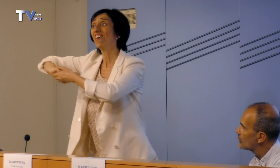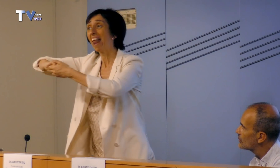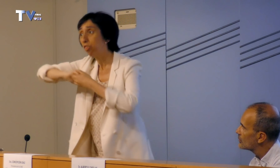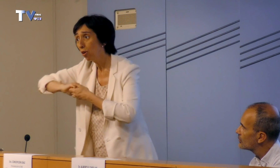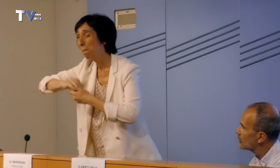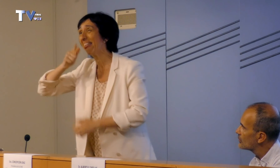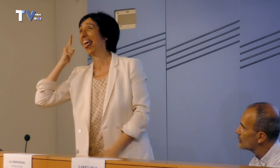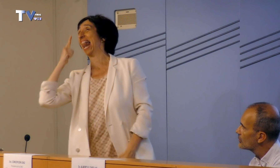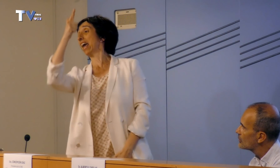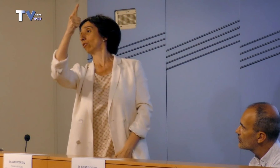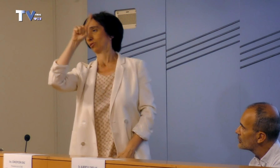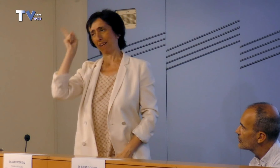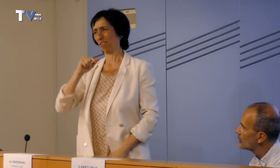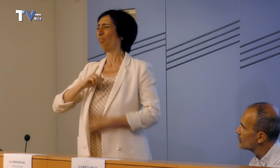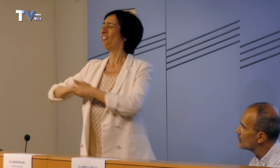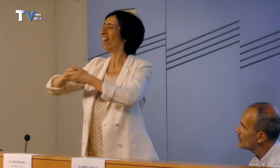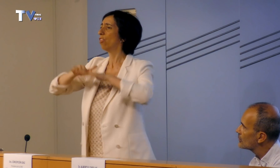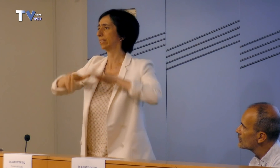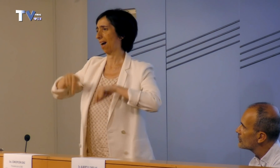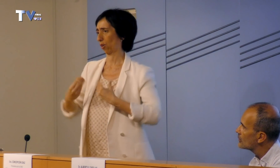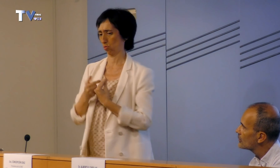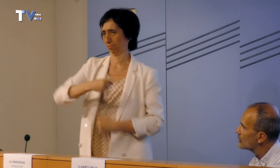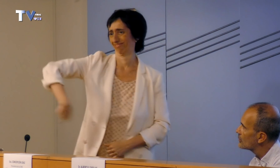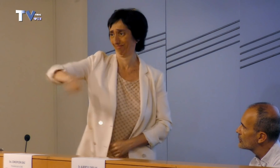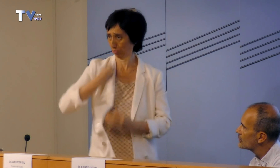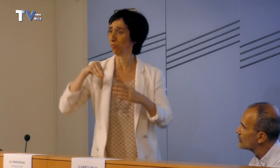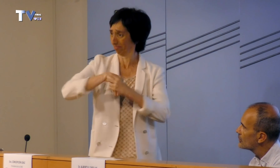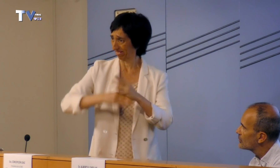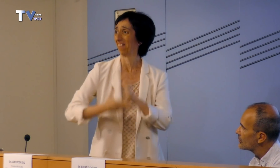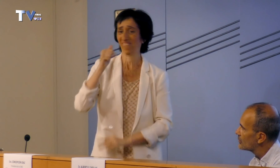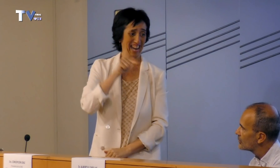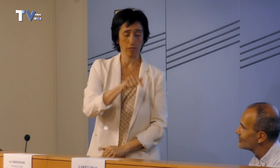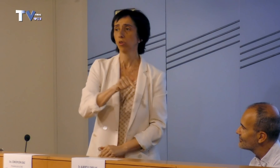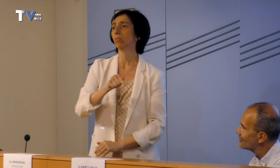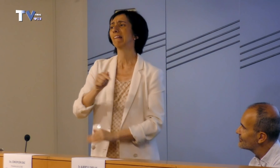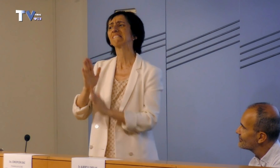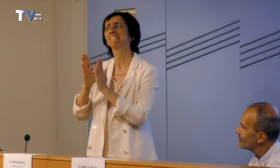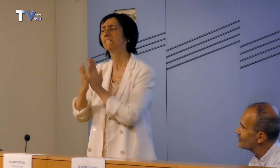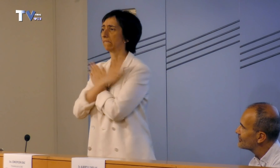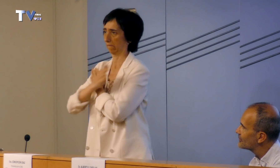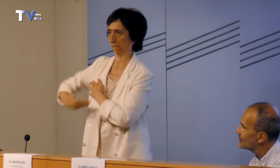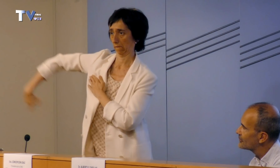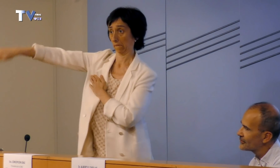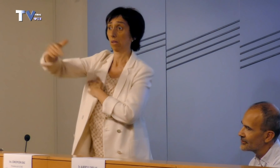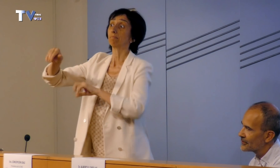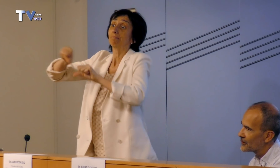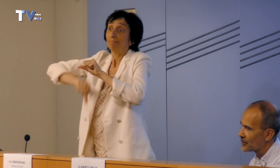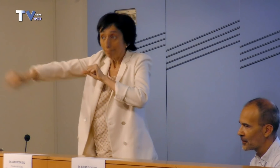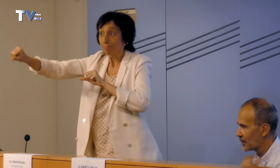mai. Estimem a les federacions, la Confederació no està lluny, estem a Madrid, però estem aquí i estem junts. Estem junts, sisplau,